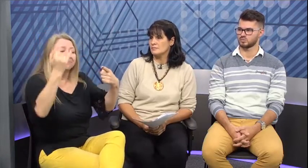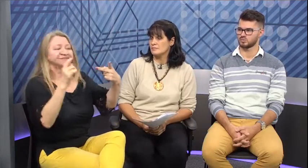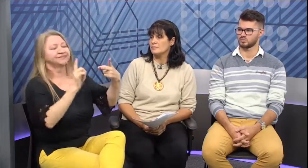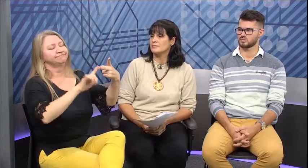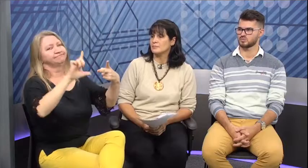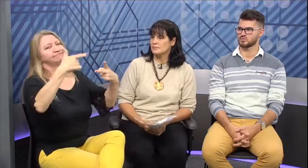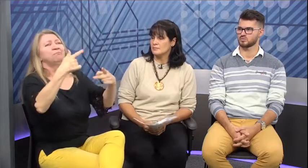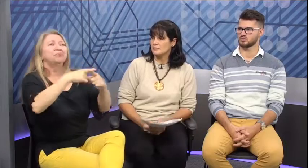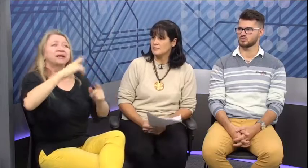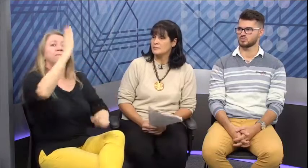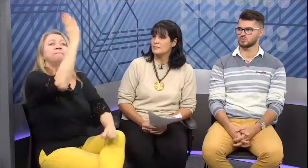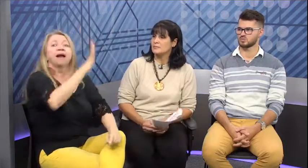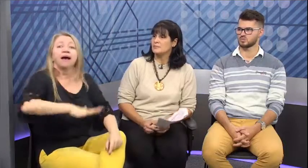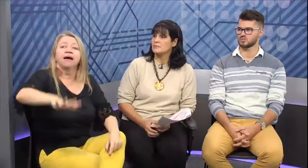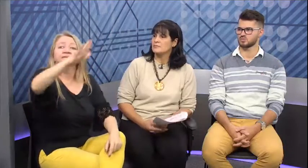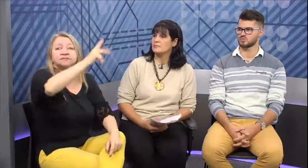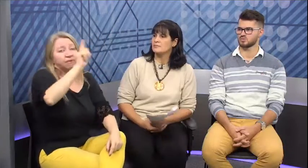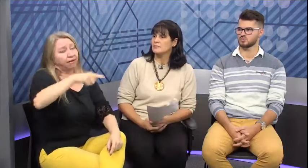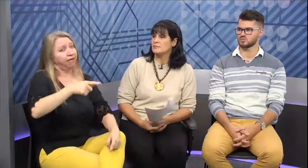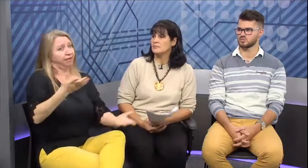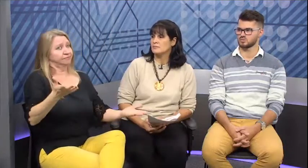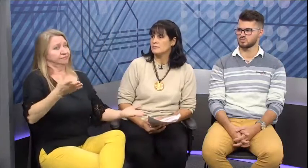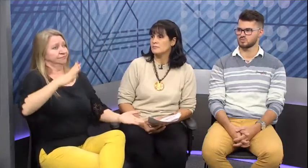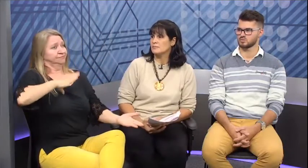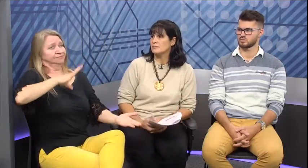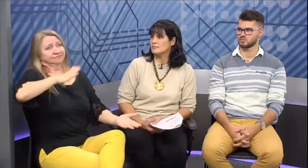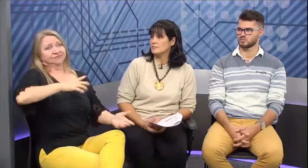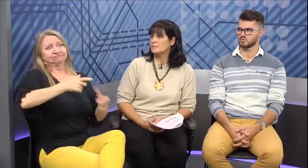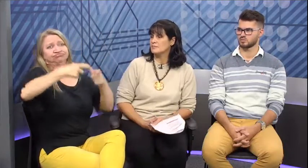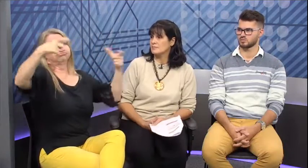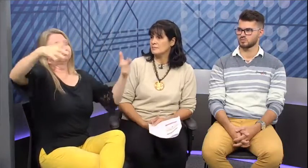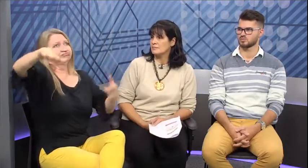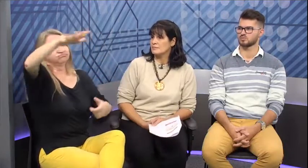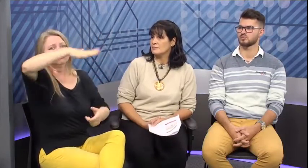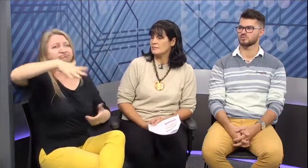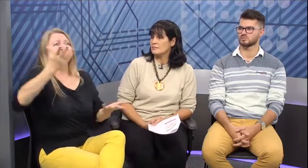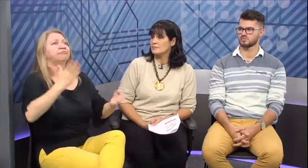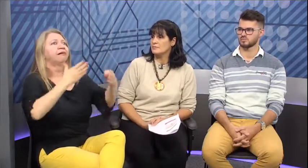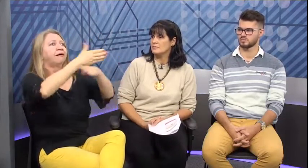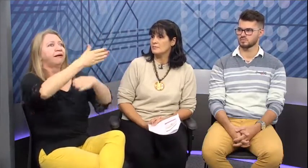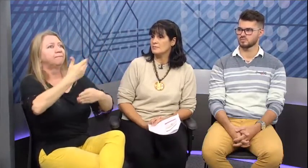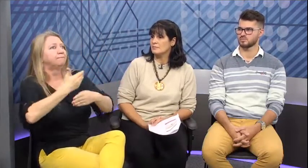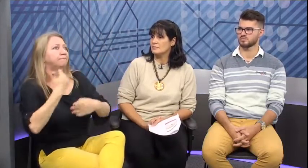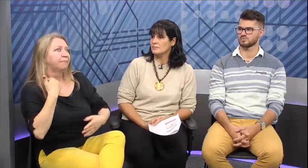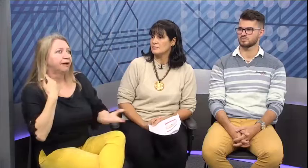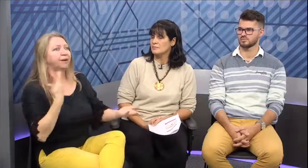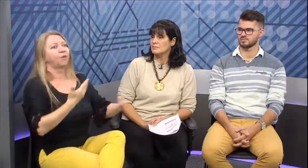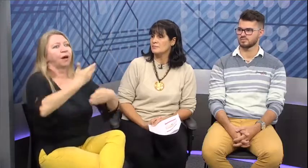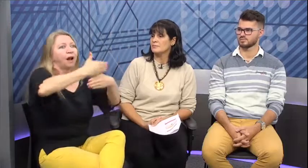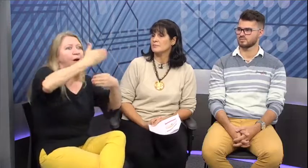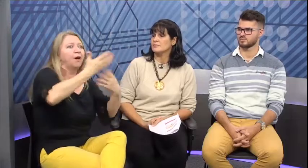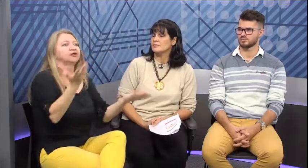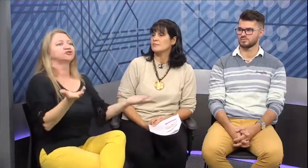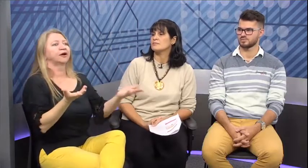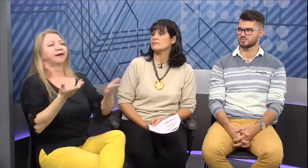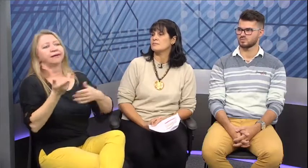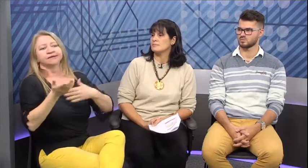primeira língua, ela é importante, mas é muito importante também a segunda língua, porque no Brasil a maioria utiliza a língua portuguesa num banco,